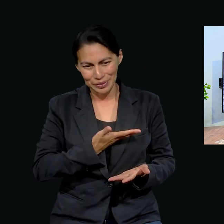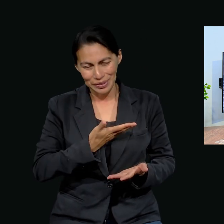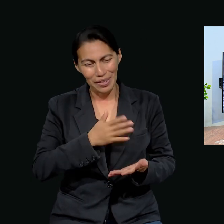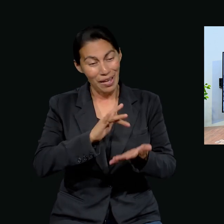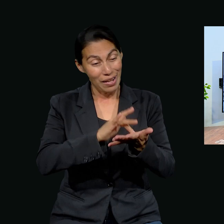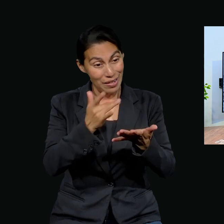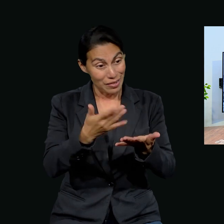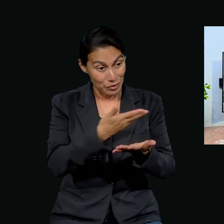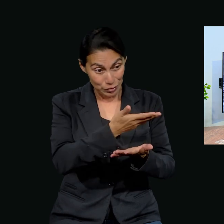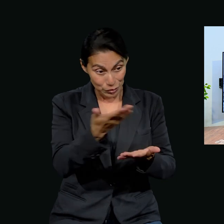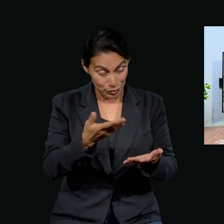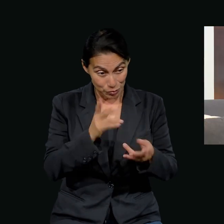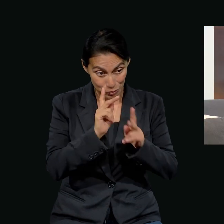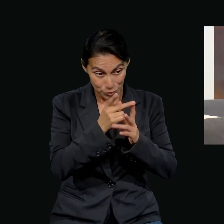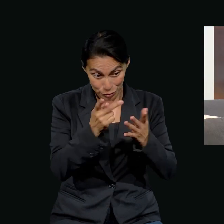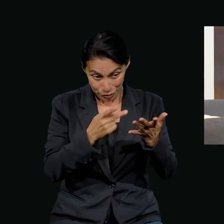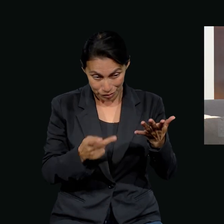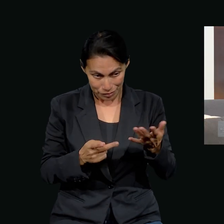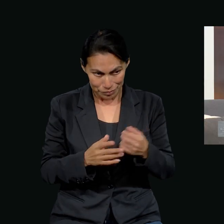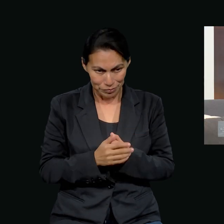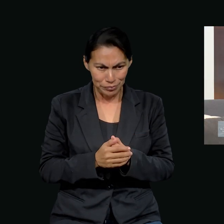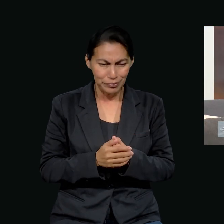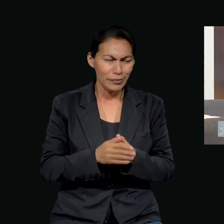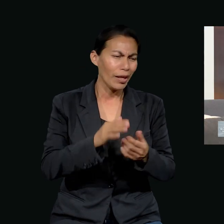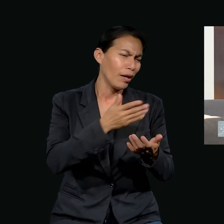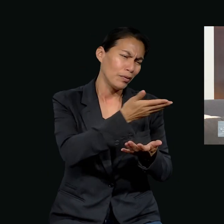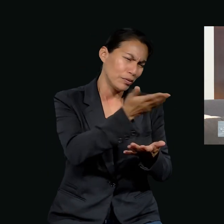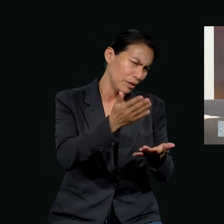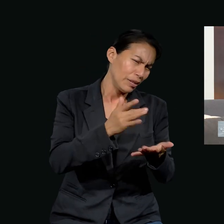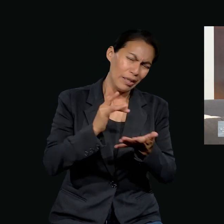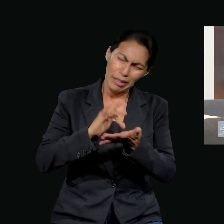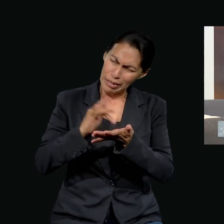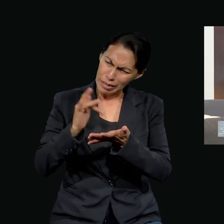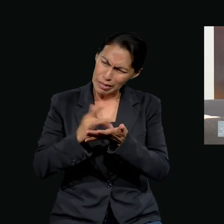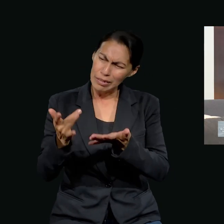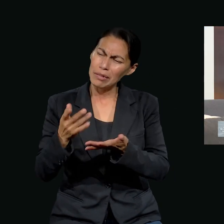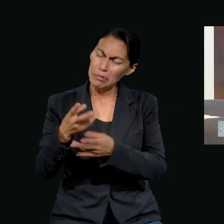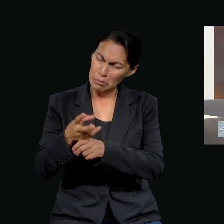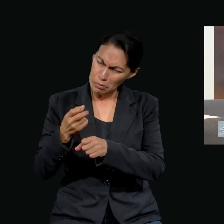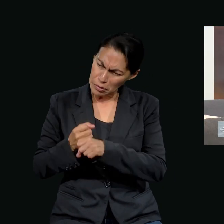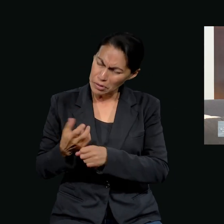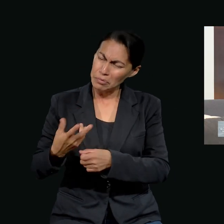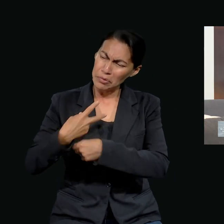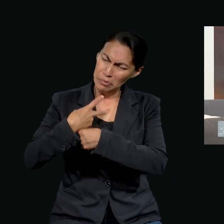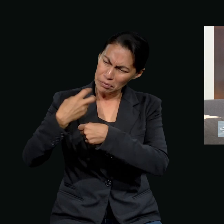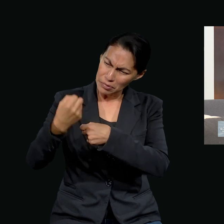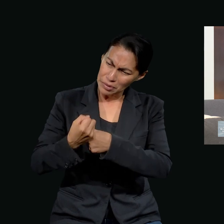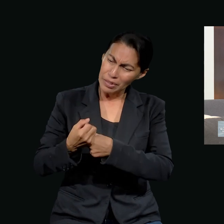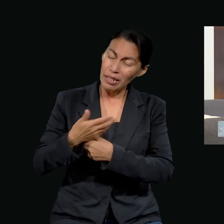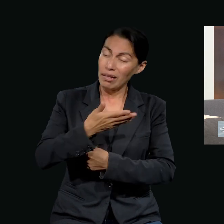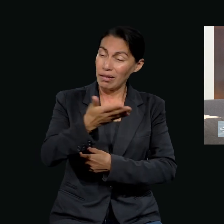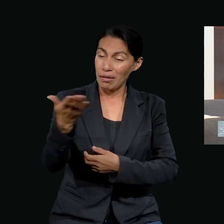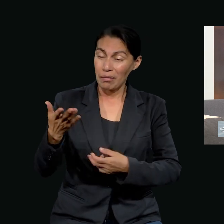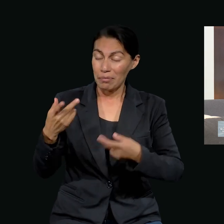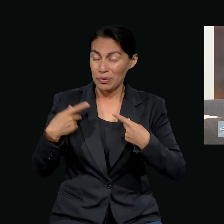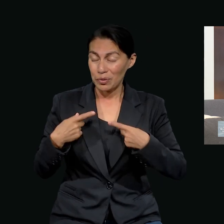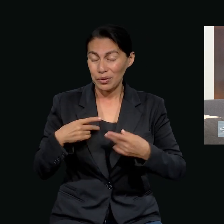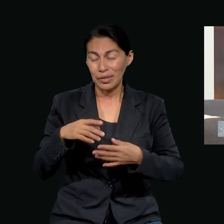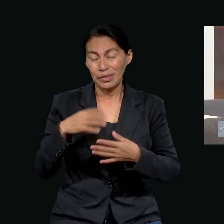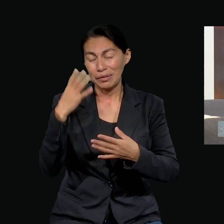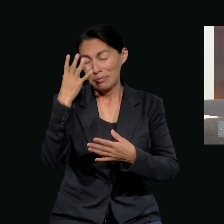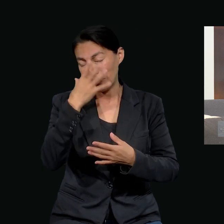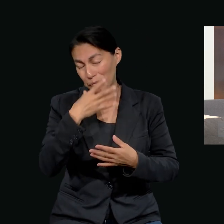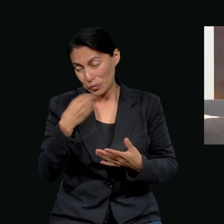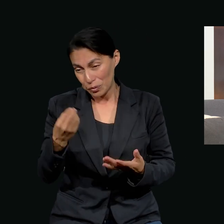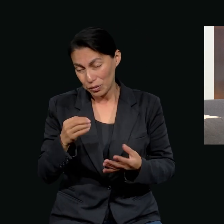en el programa. Muchas gracias a ustedes también por invitarme y por esta oportunidad de dirigirme a un público tan